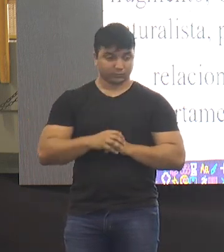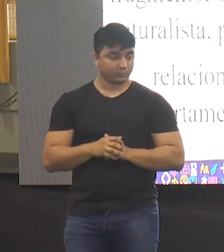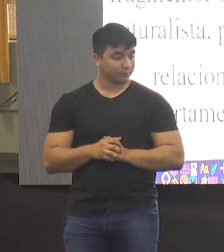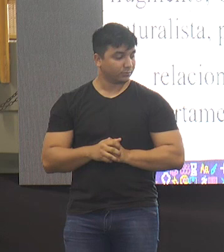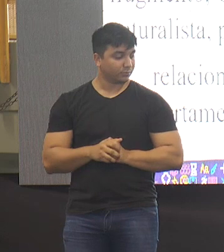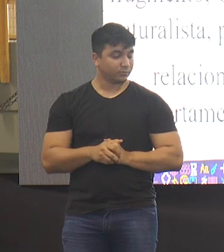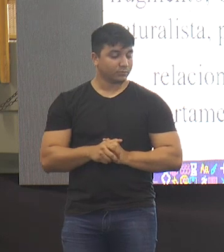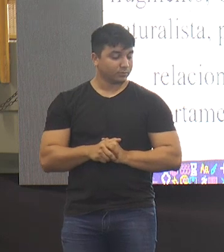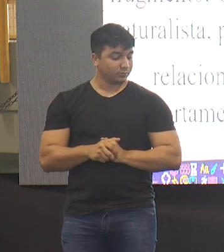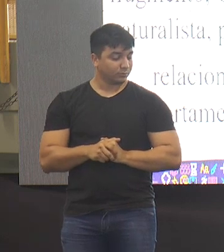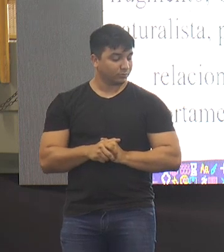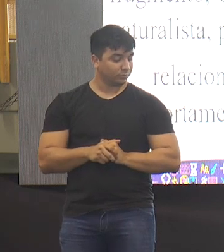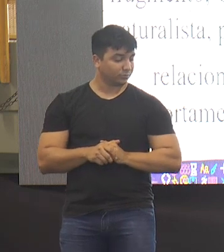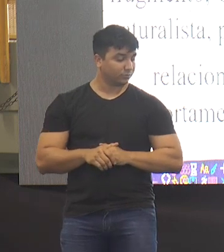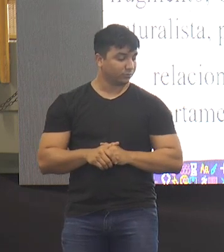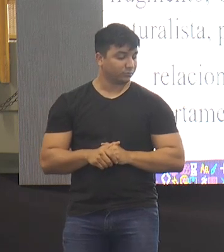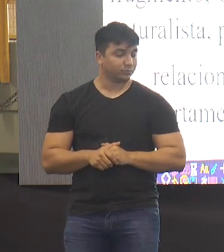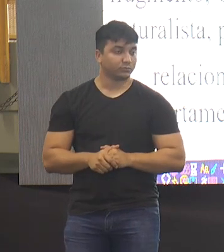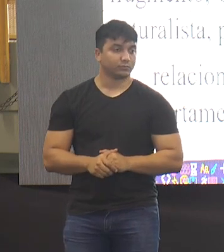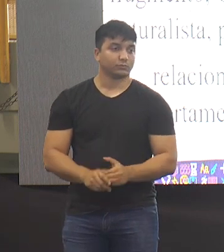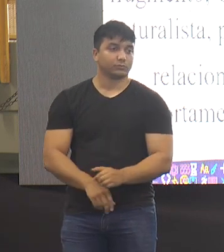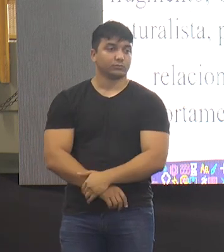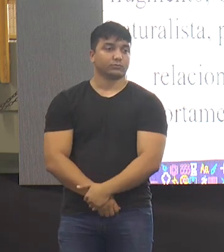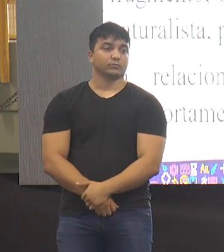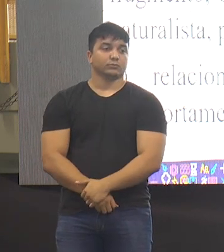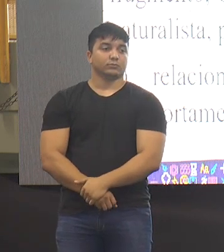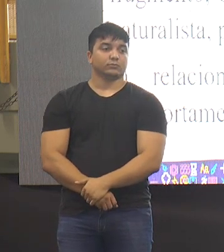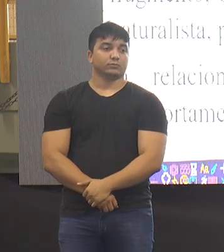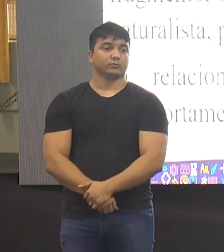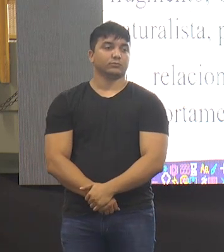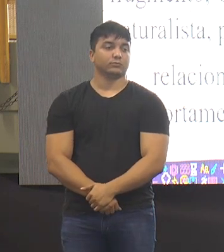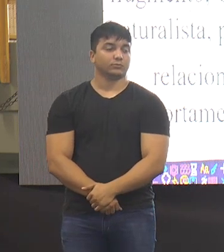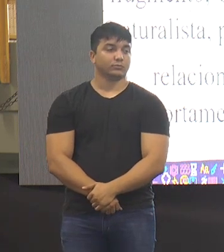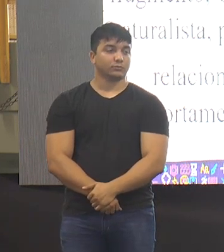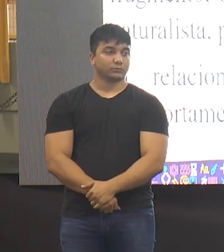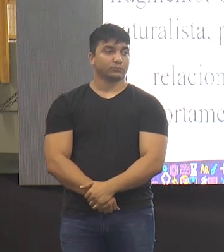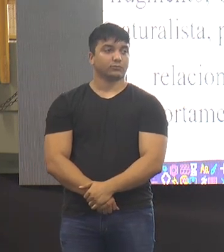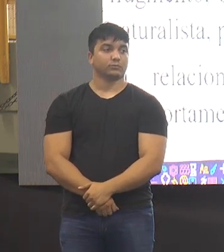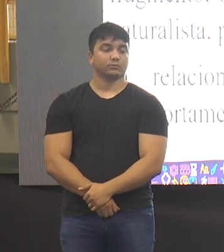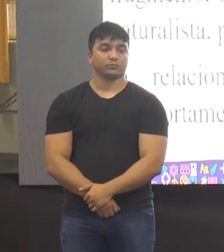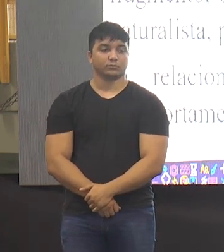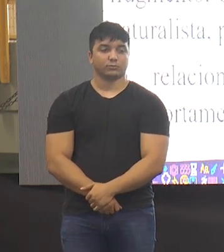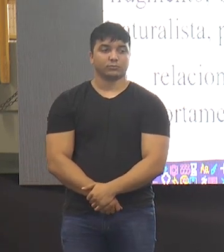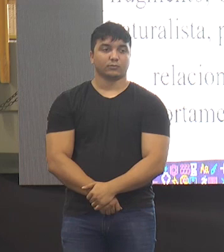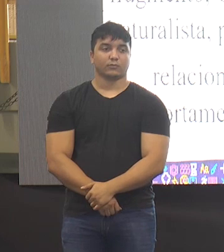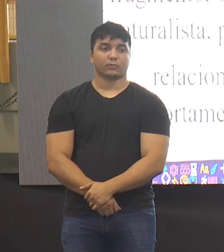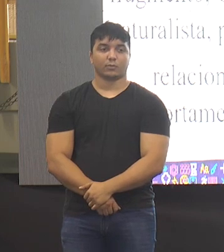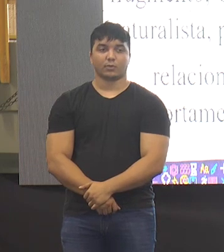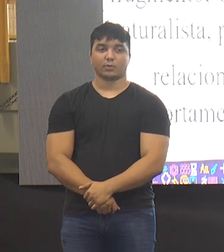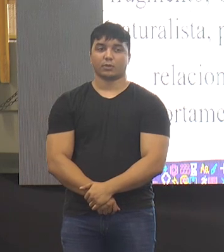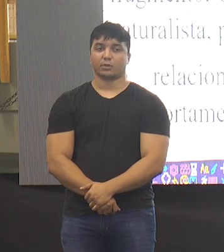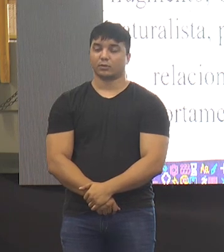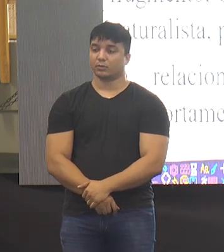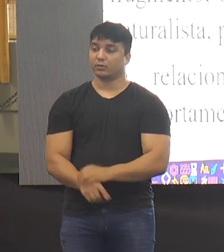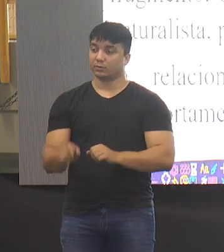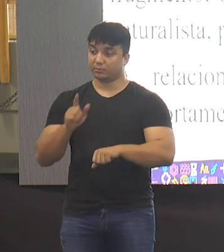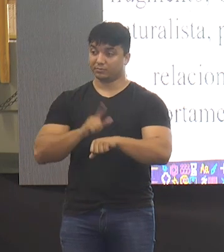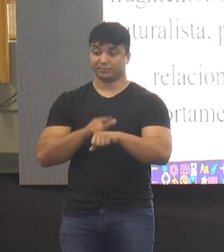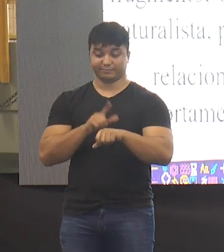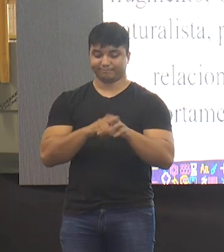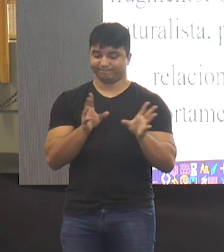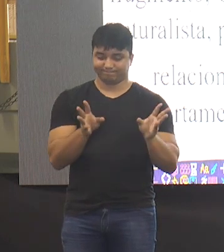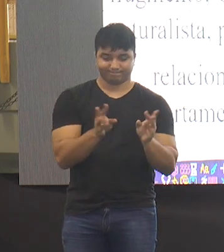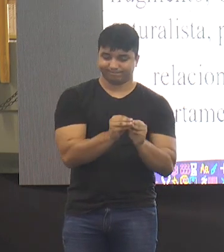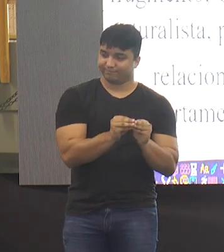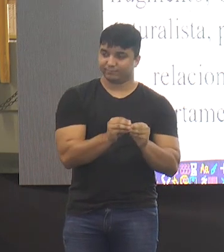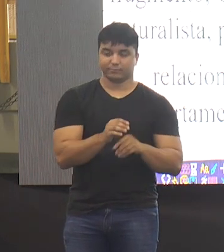gente terminar, vamos responder aqui as últimas perguntas. Como eu disse, é pouco tempo para a gente falar de muita coisa interessante e